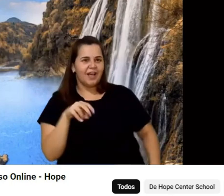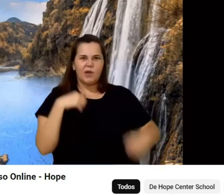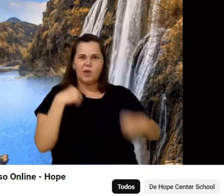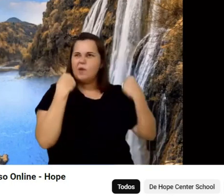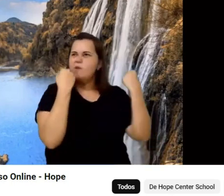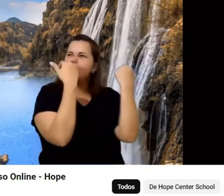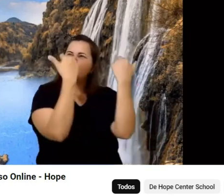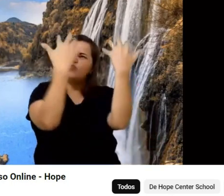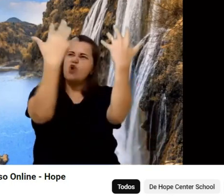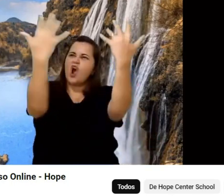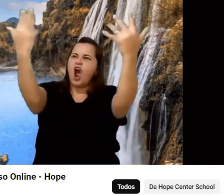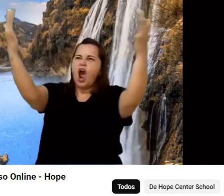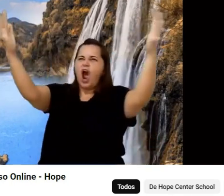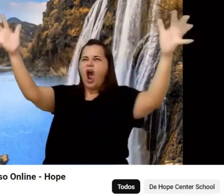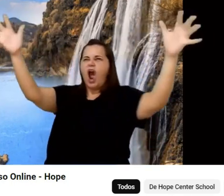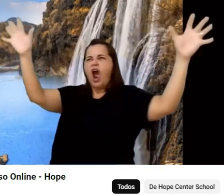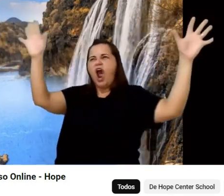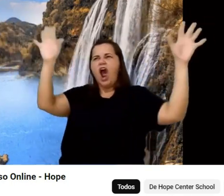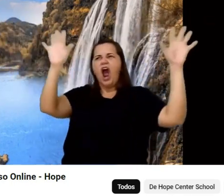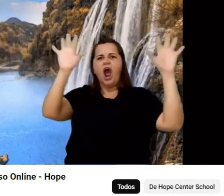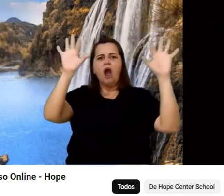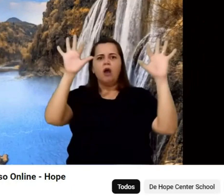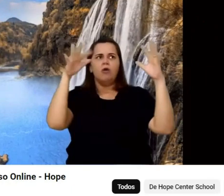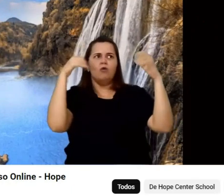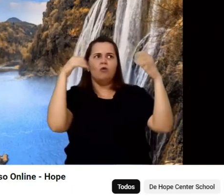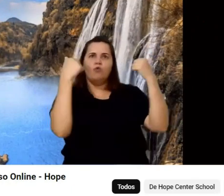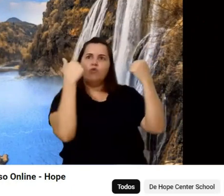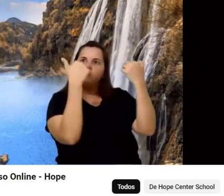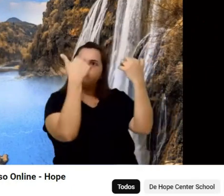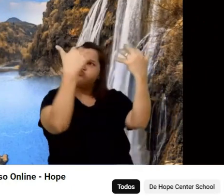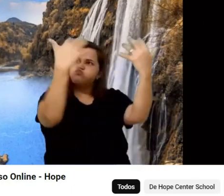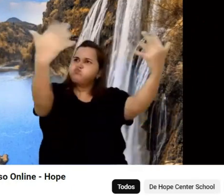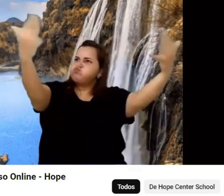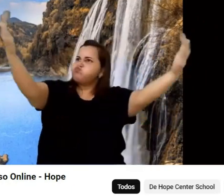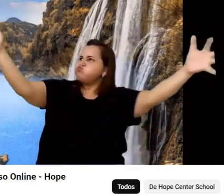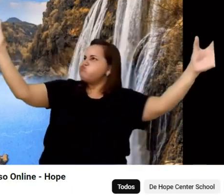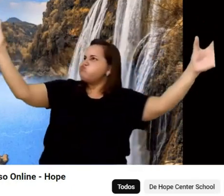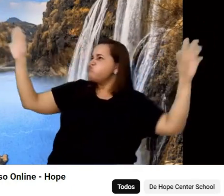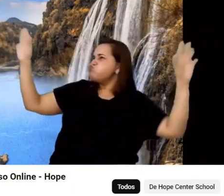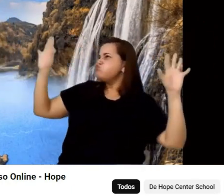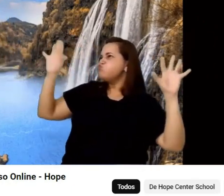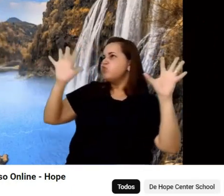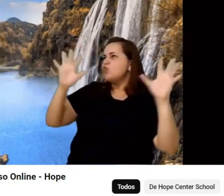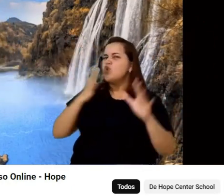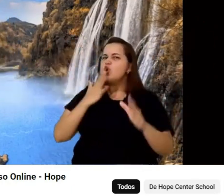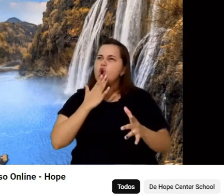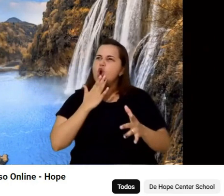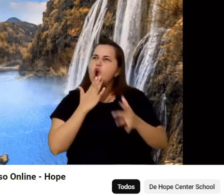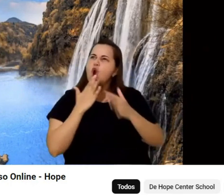E ele viu aquelas árvores, aquele crescimento, ele